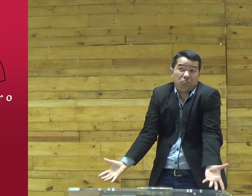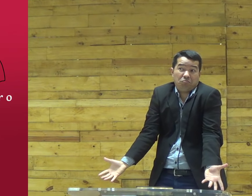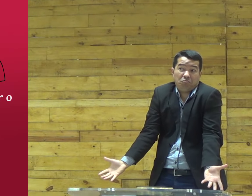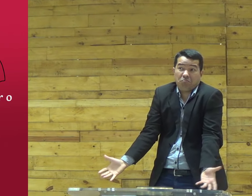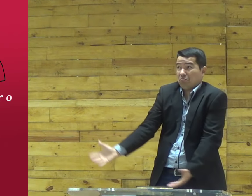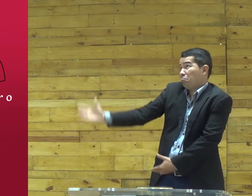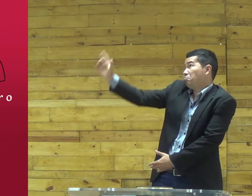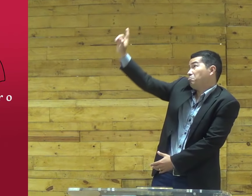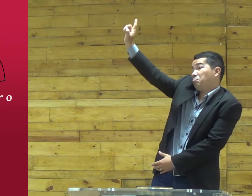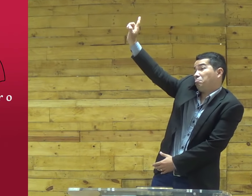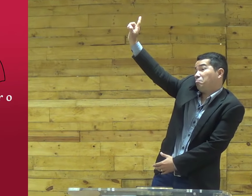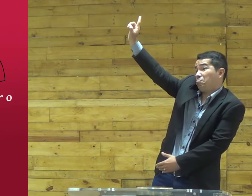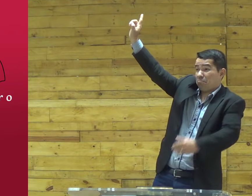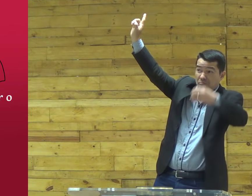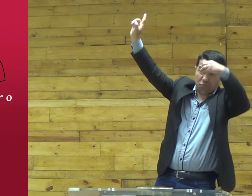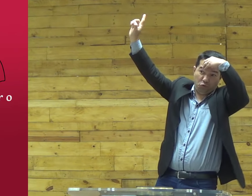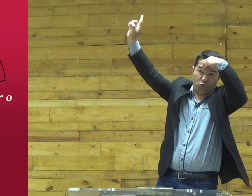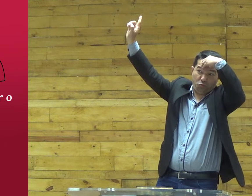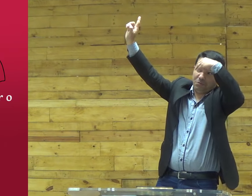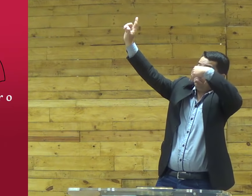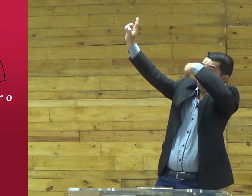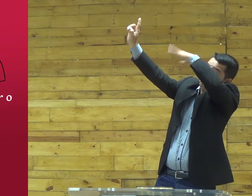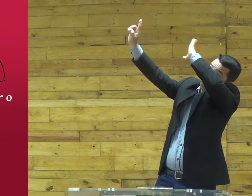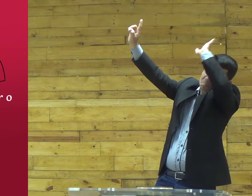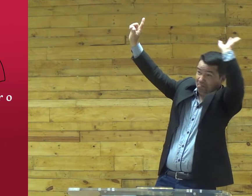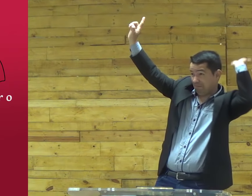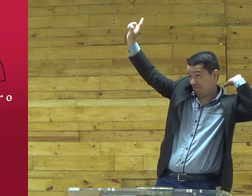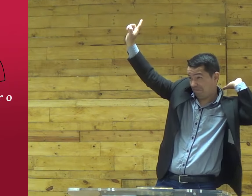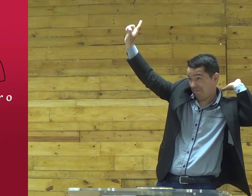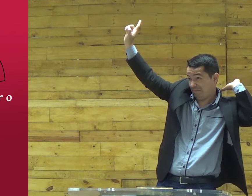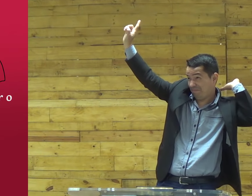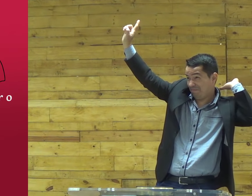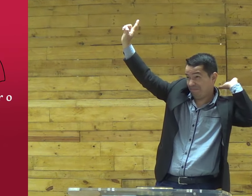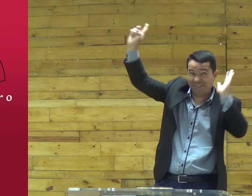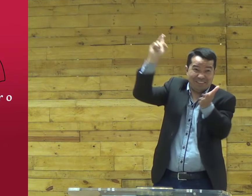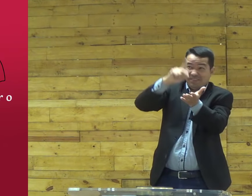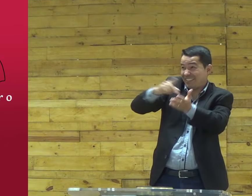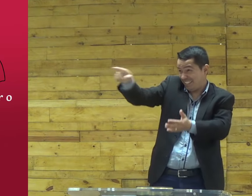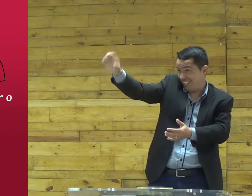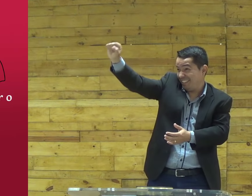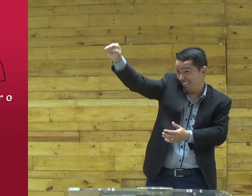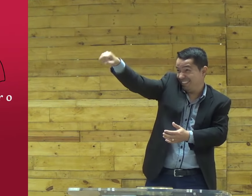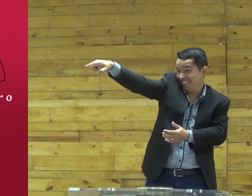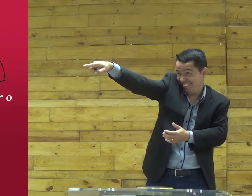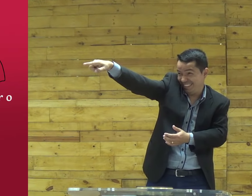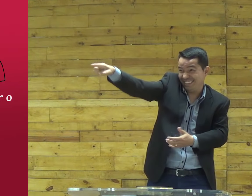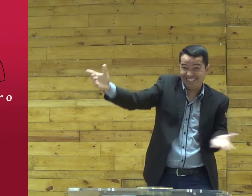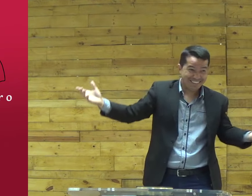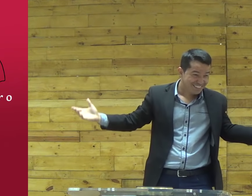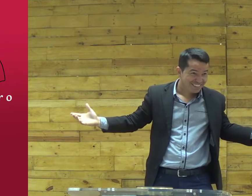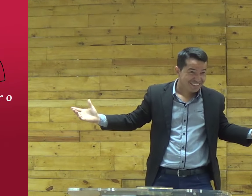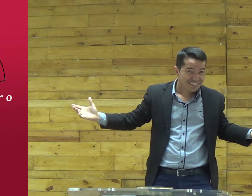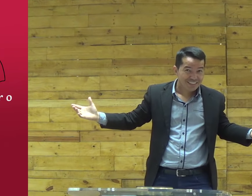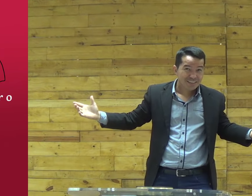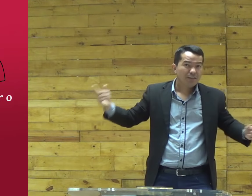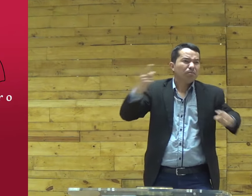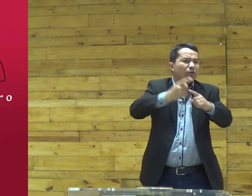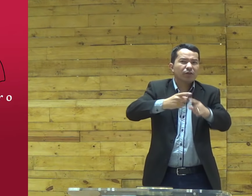surdo. Se ele criou, o que que a gente pode fazer? Culpa de Deus. Culpa é dele, né? Ele que foi o